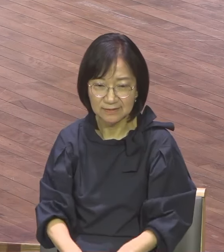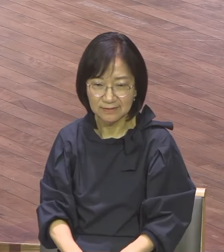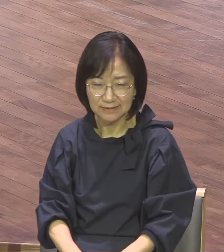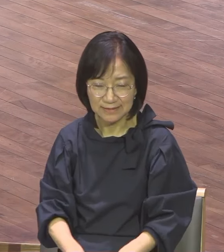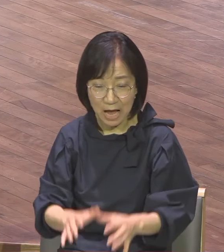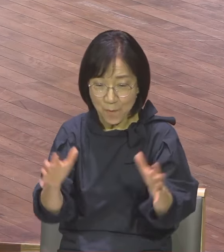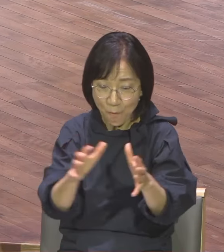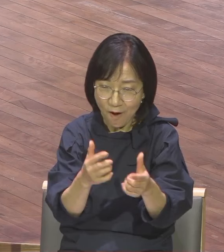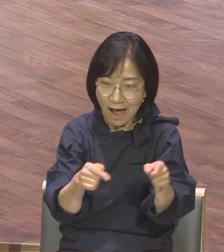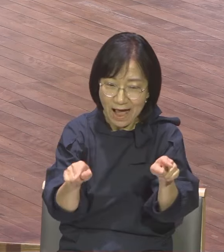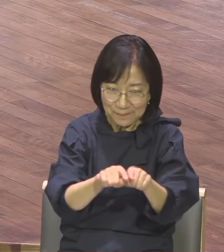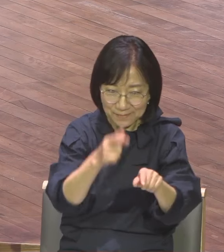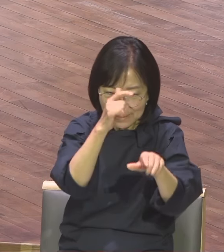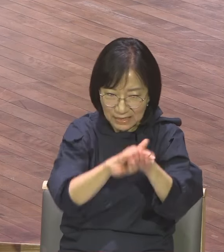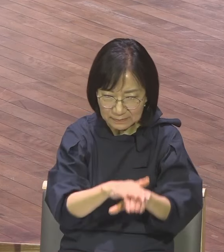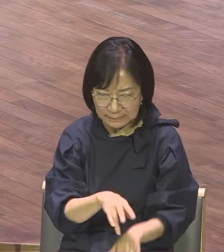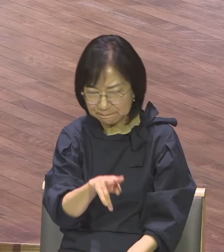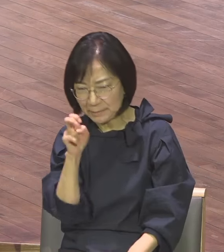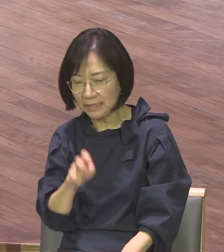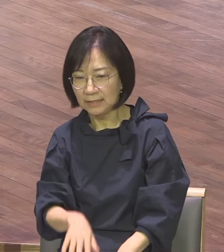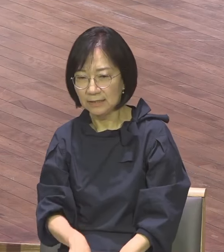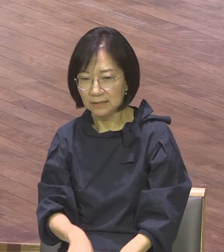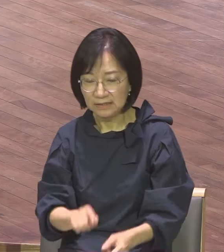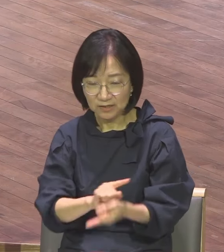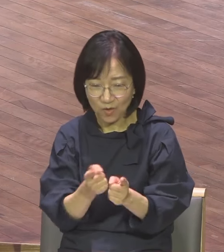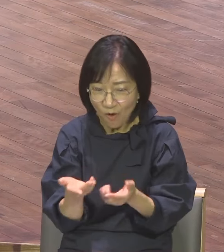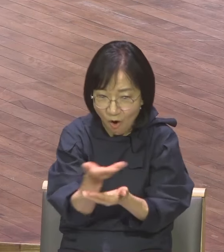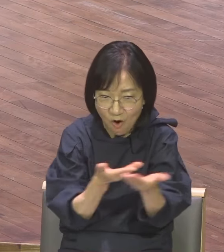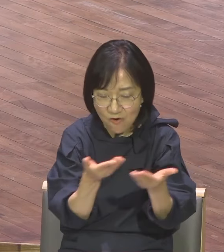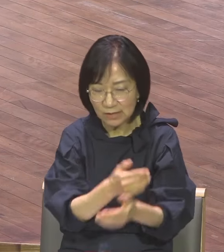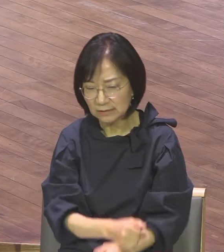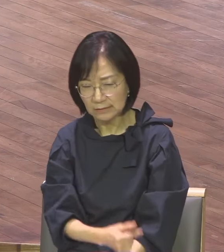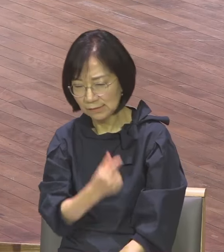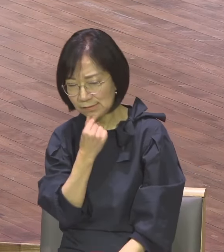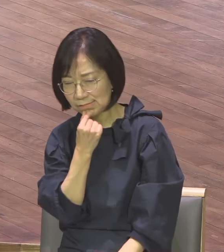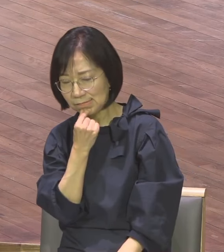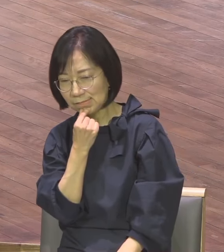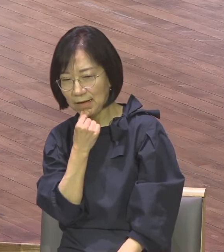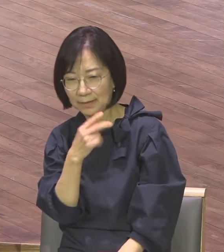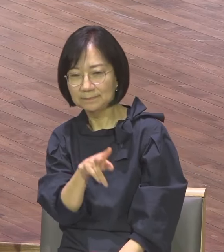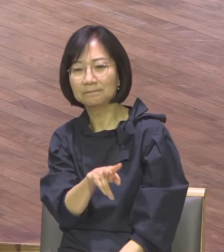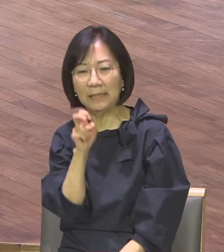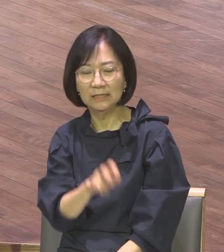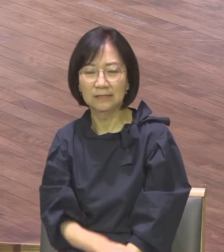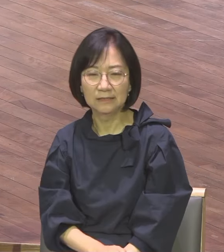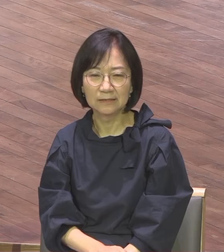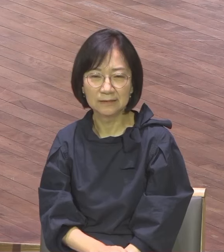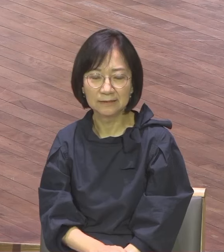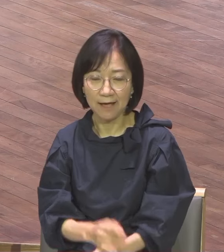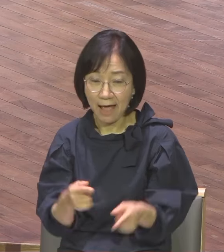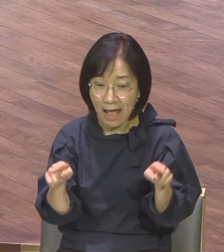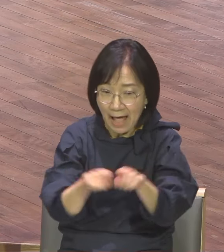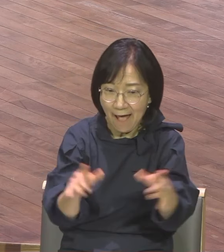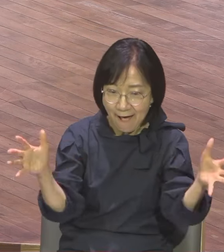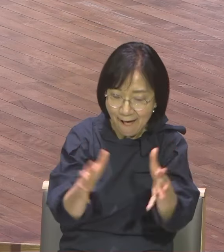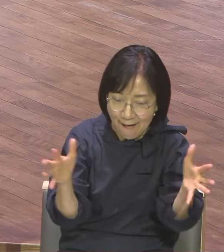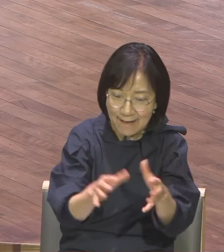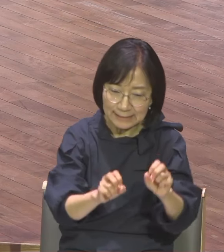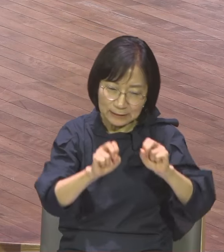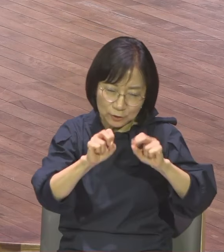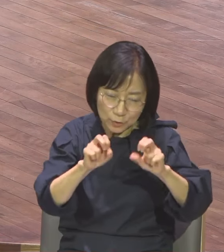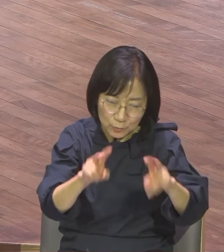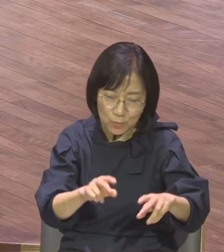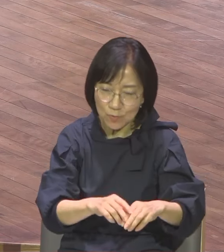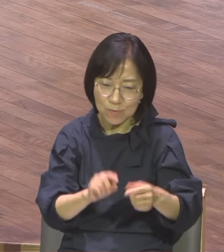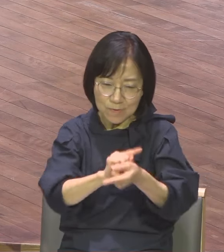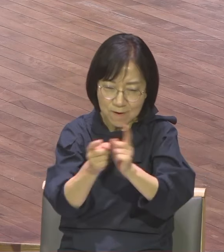모여서 함께 예배하는 거, 모여서 함께 교제하고, 모여서 함께 회의하고, 모여서 함께 세계복음화, 모여서 함께 성교, 모여서 함께